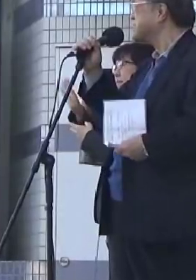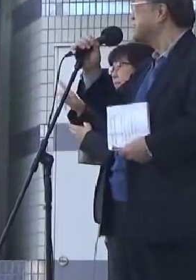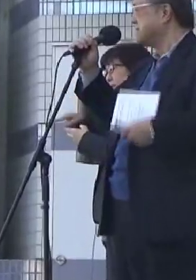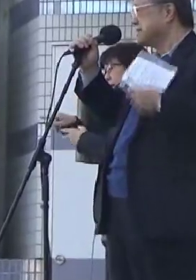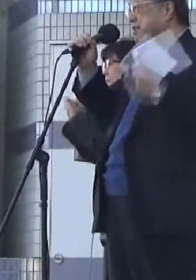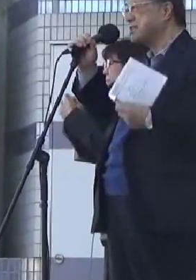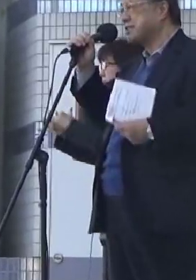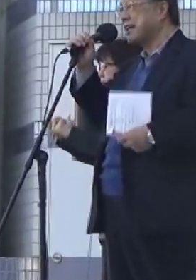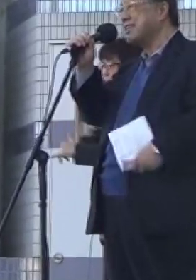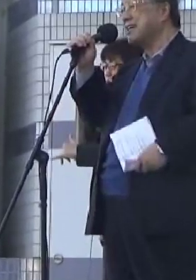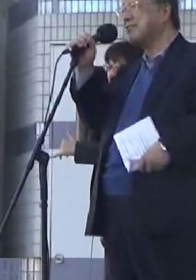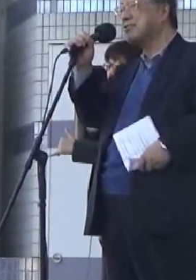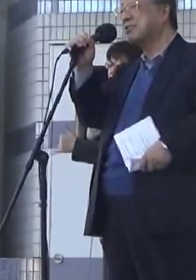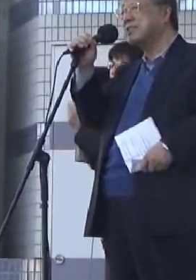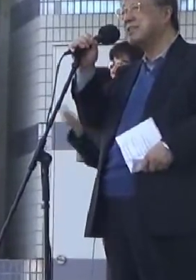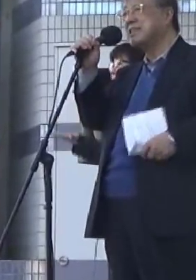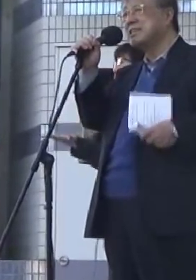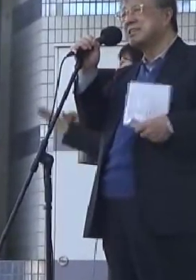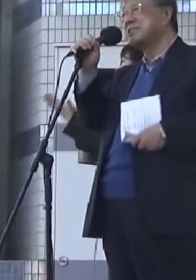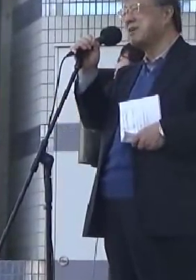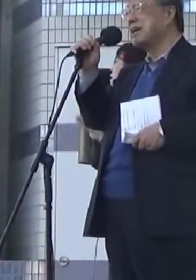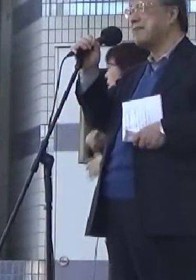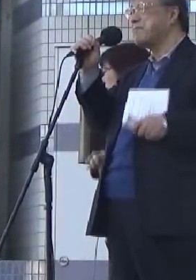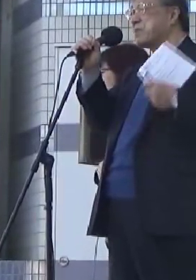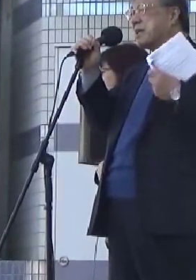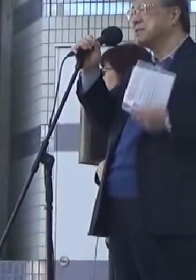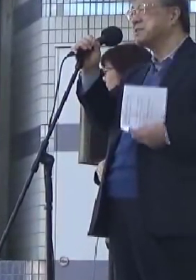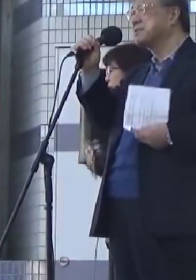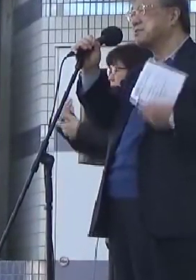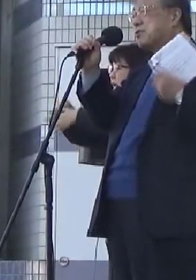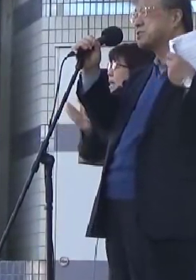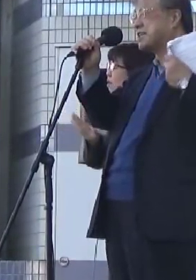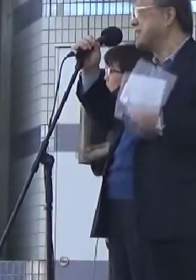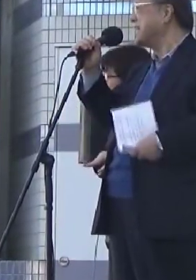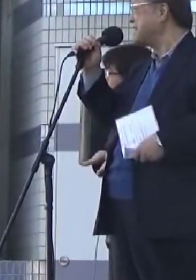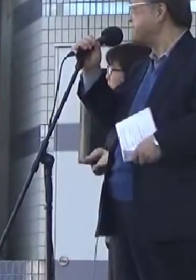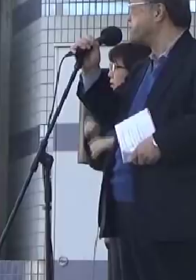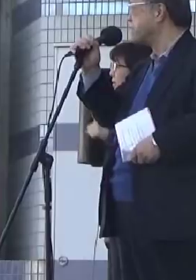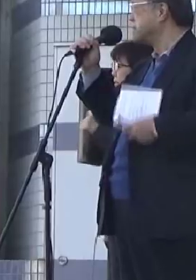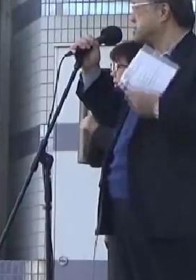確です。絶対に辺野古に基地は建